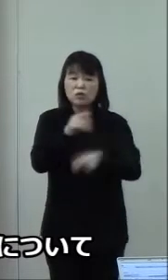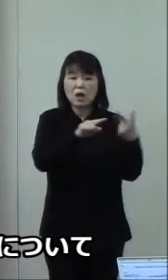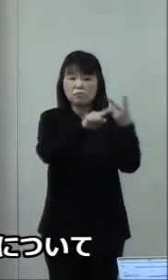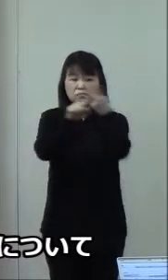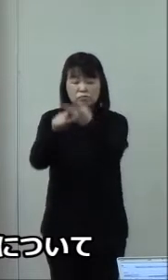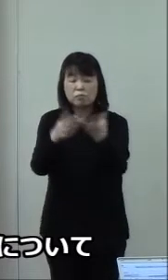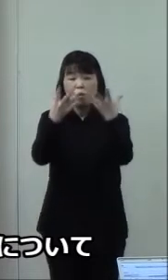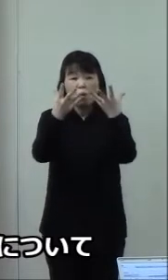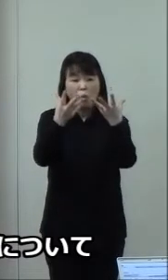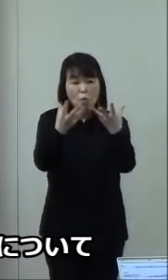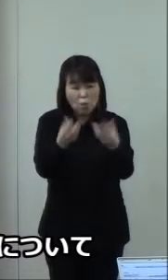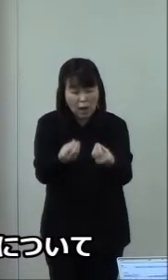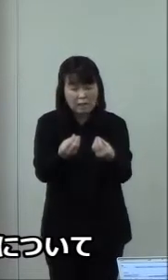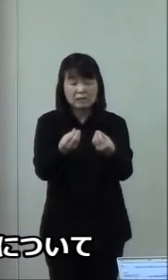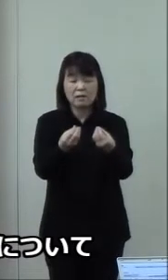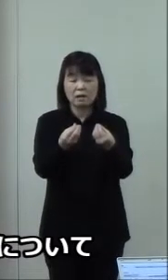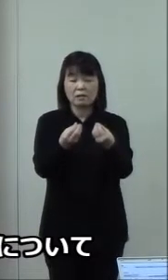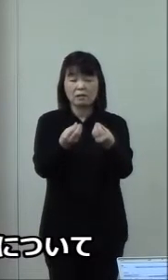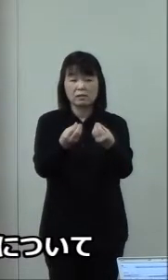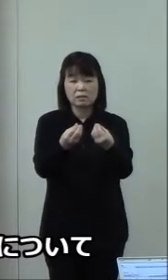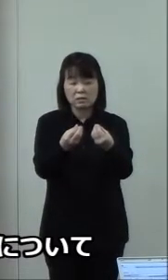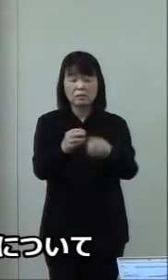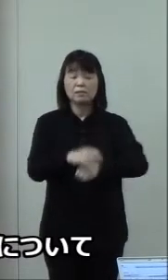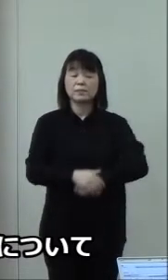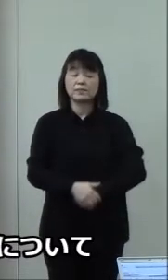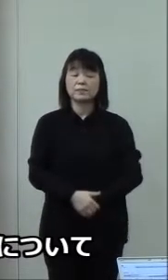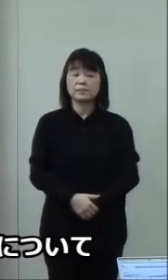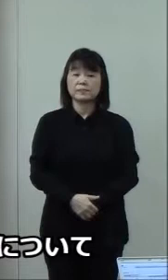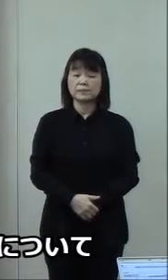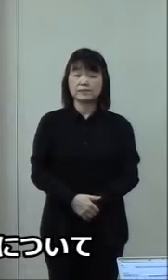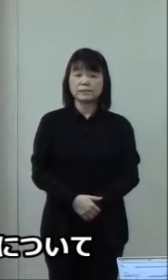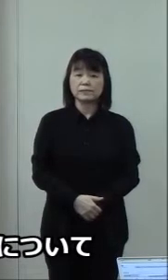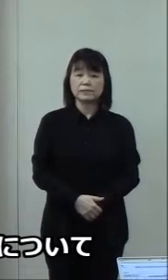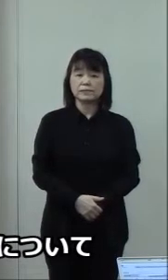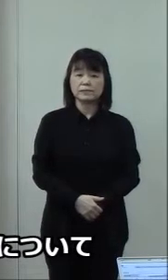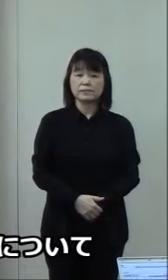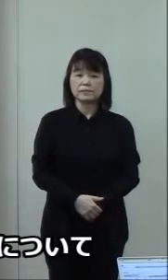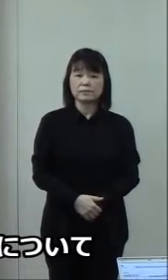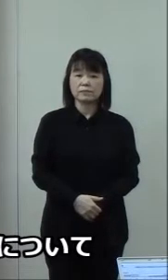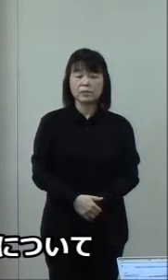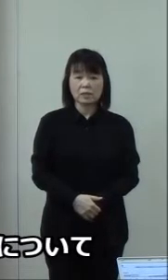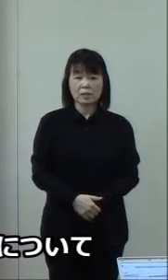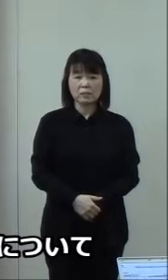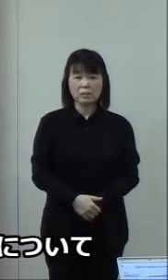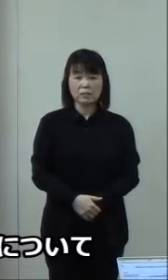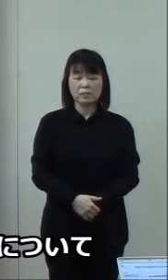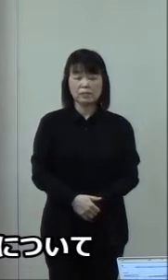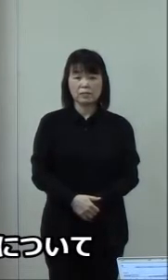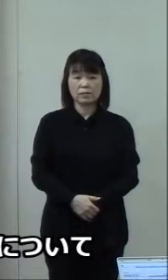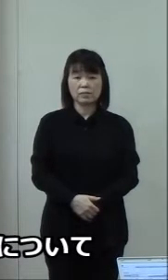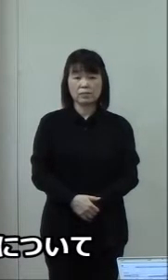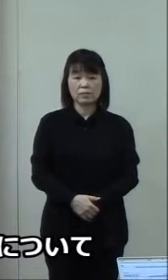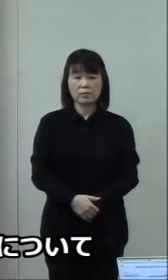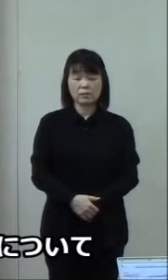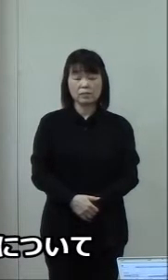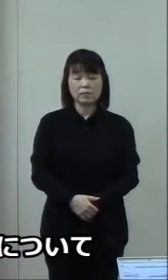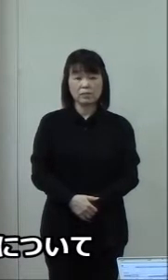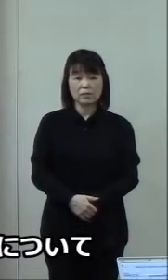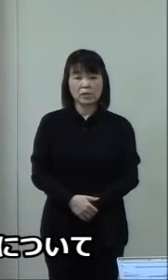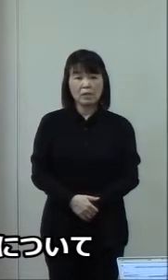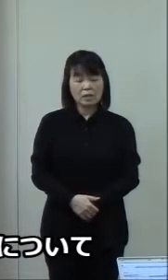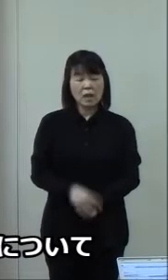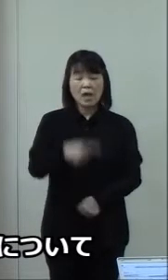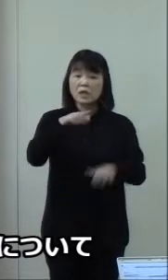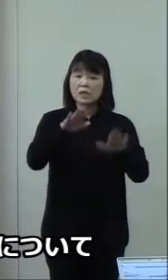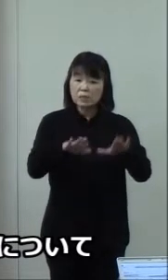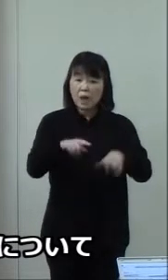るというところが、一つあるわけであります。その数に対すると、数にすると約